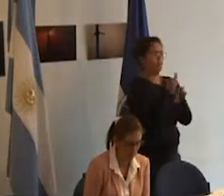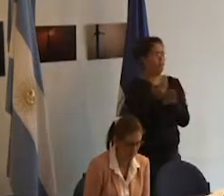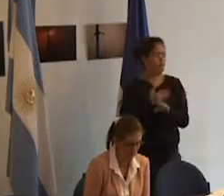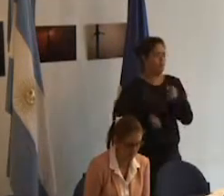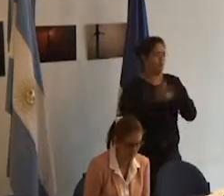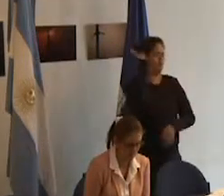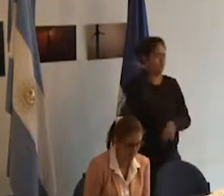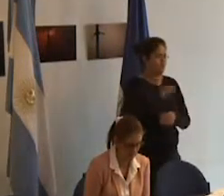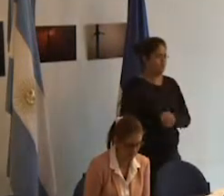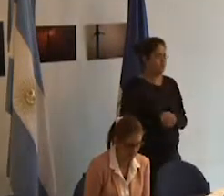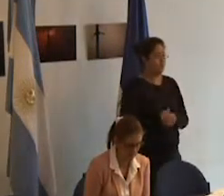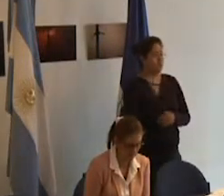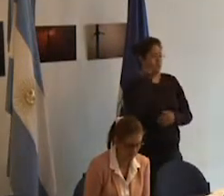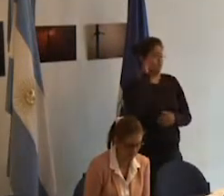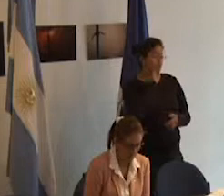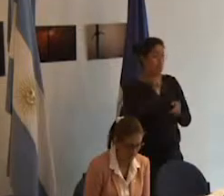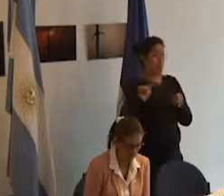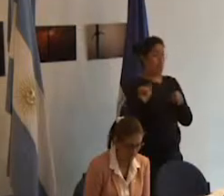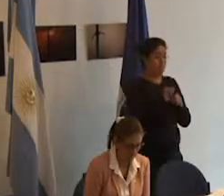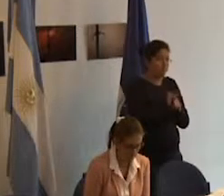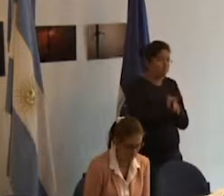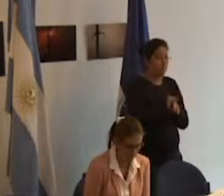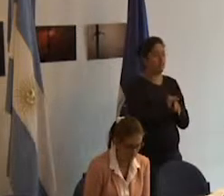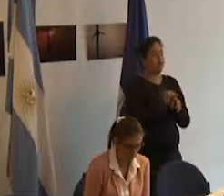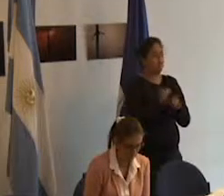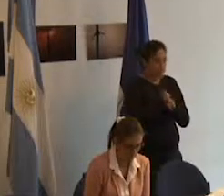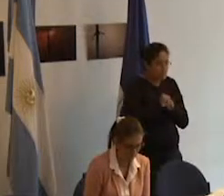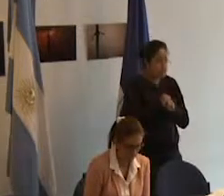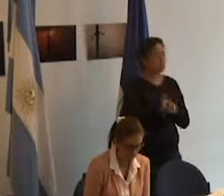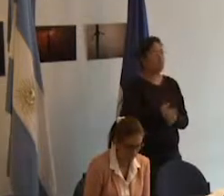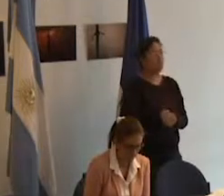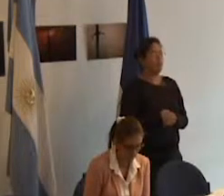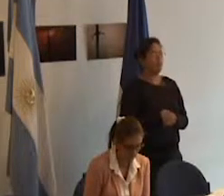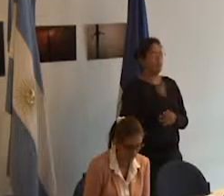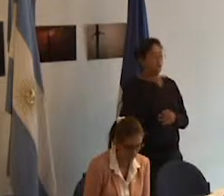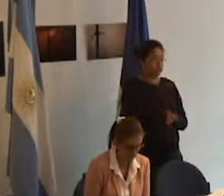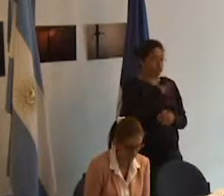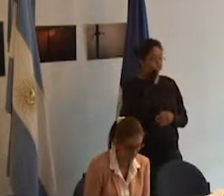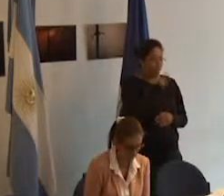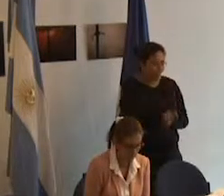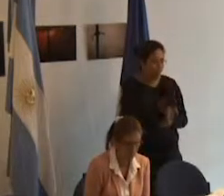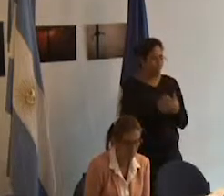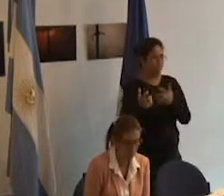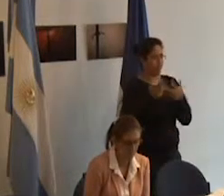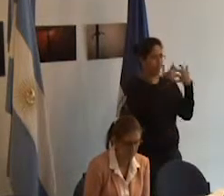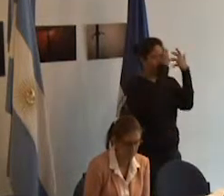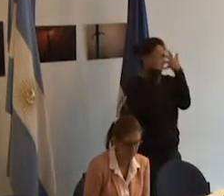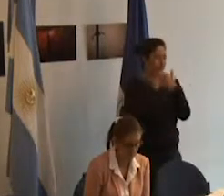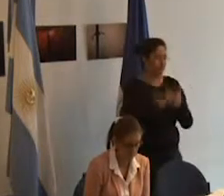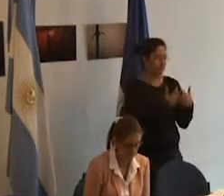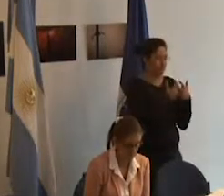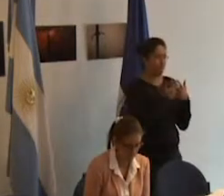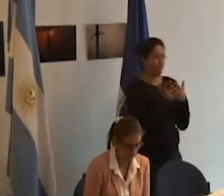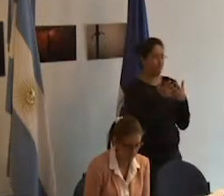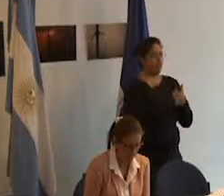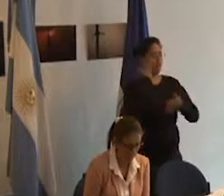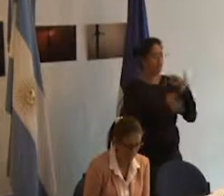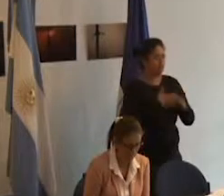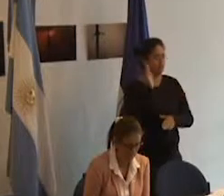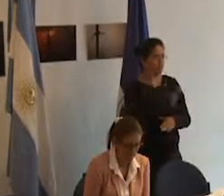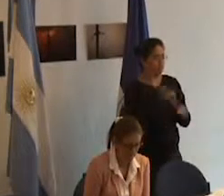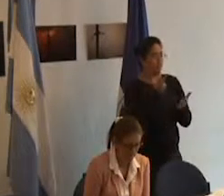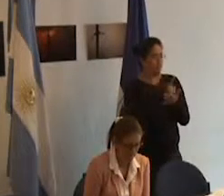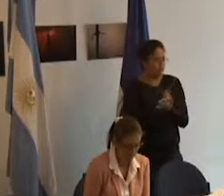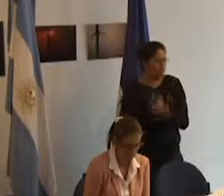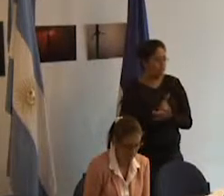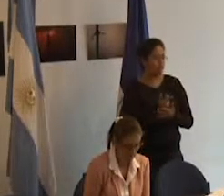elementos. Y creo que esas praxis y esas prácticas tienen que sistematizarse, como se ha hecho a través de los